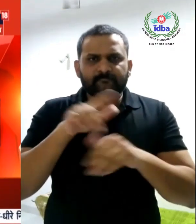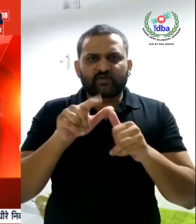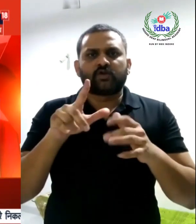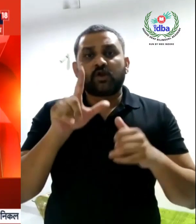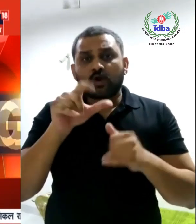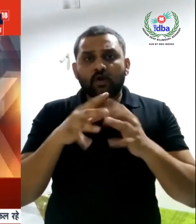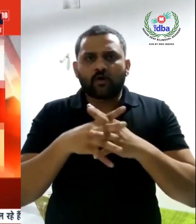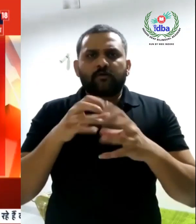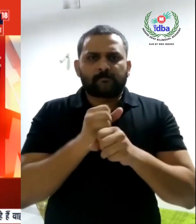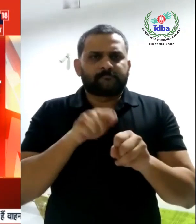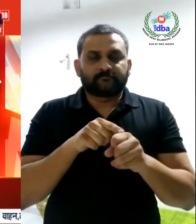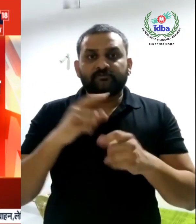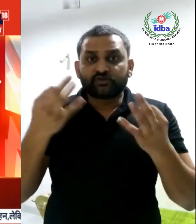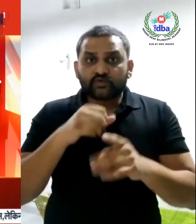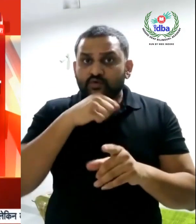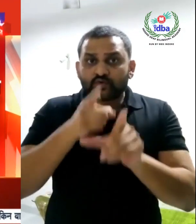नौजवानों को रोजगार दिलाने के लिए